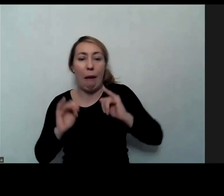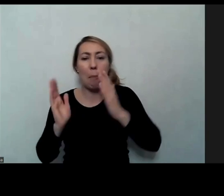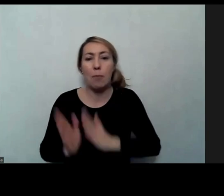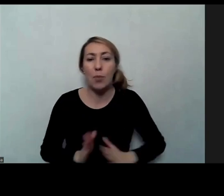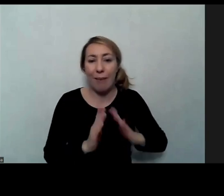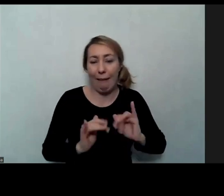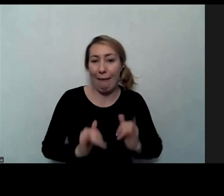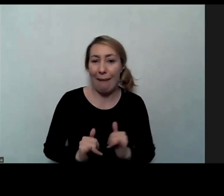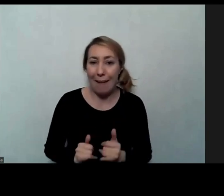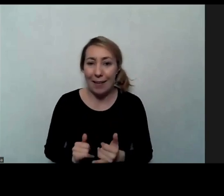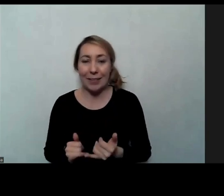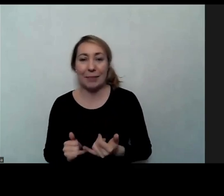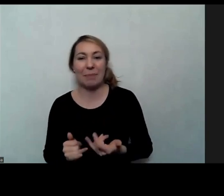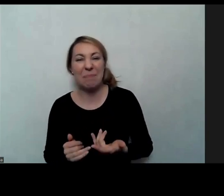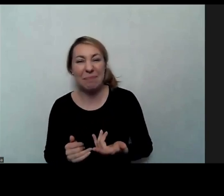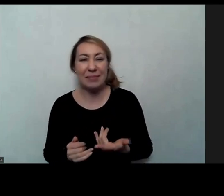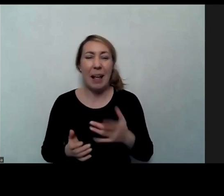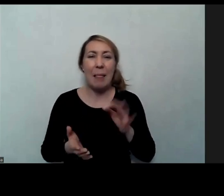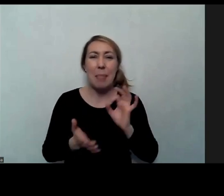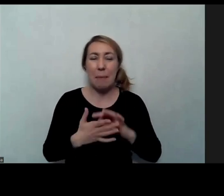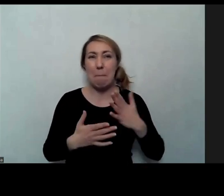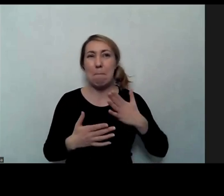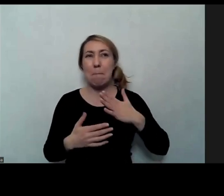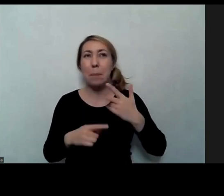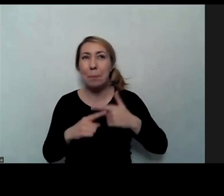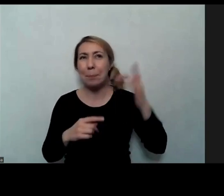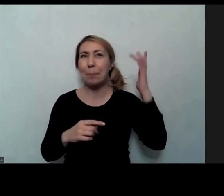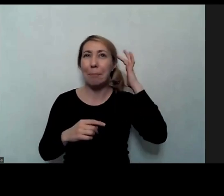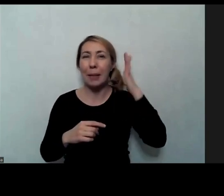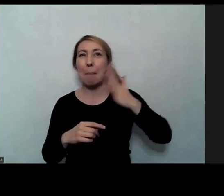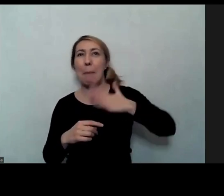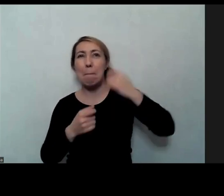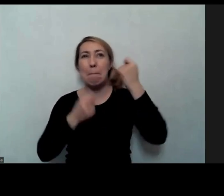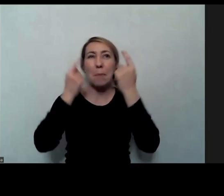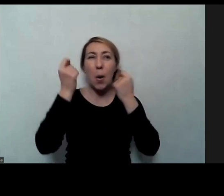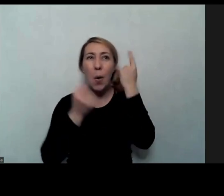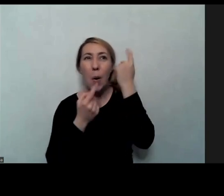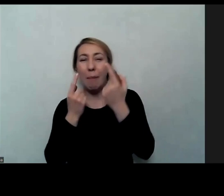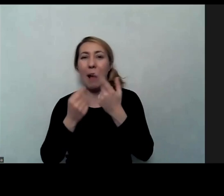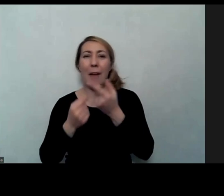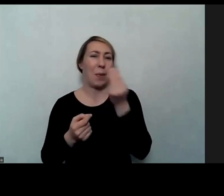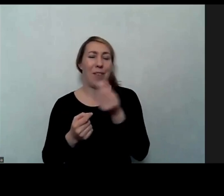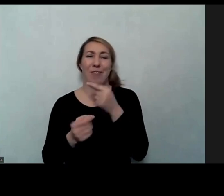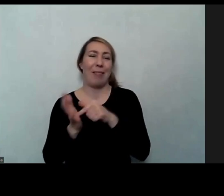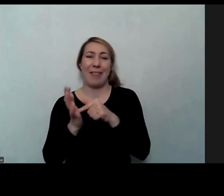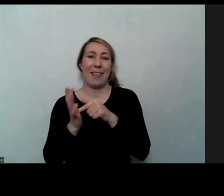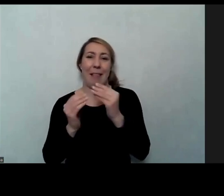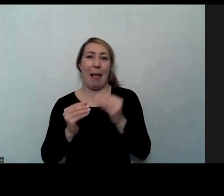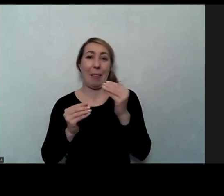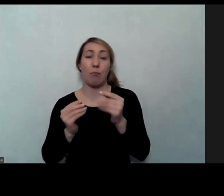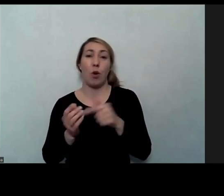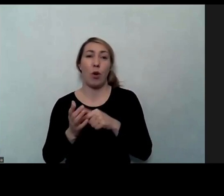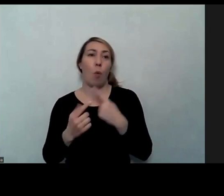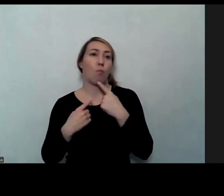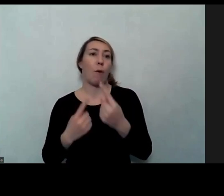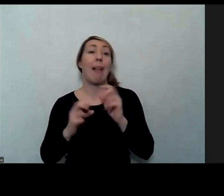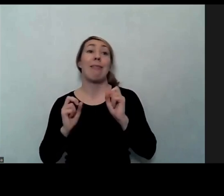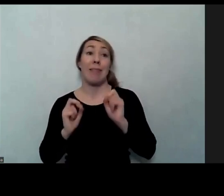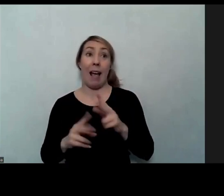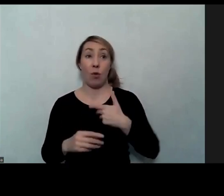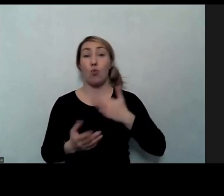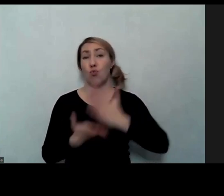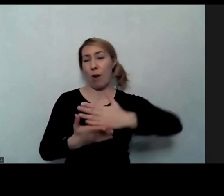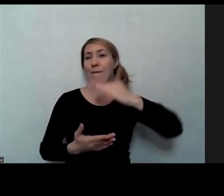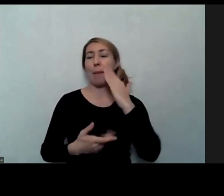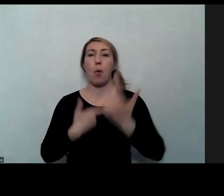No, mamy pewnie w głowie jakieś pomysły, ale to jeszcze nie jest etap taki, w którym powiedziałybyśmy, że tak, wiemy już,